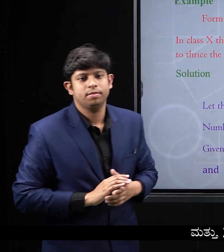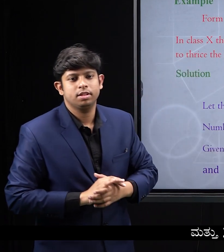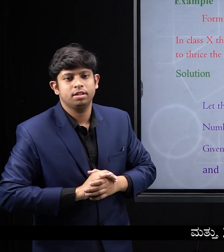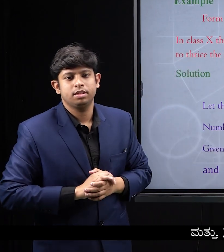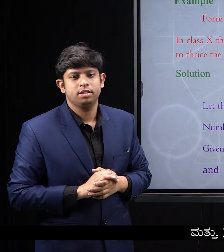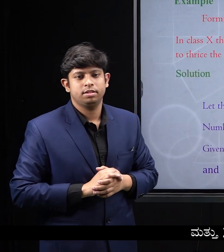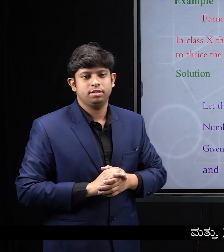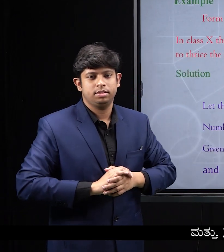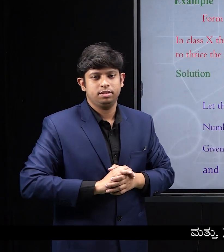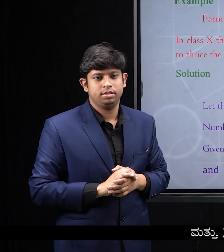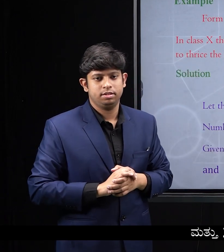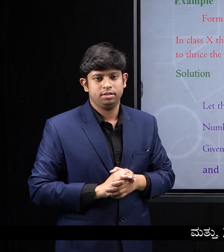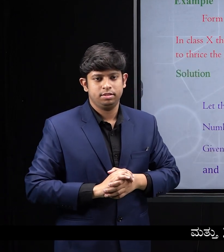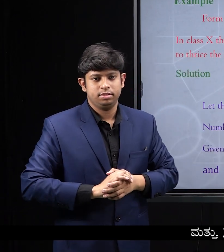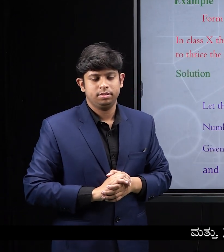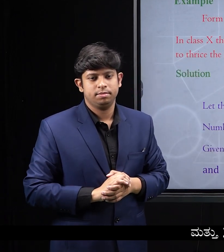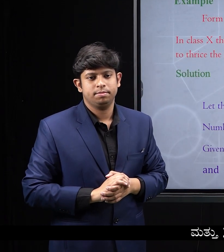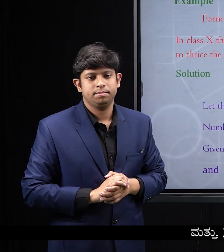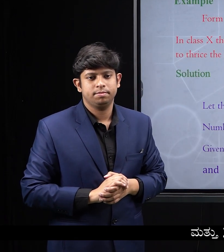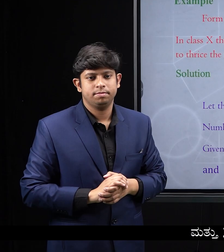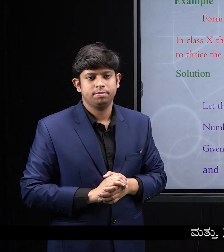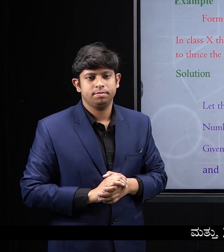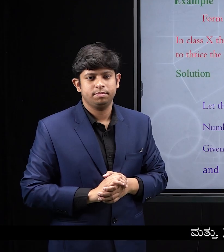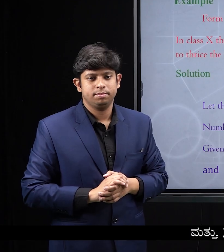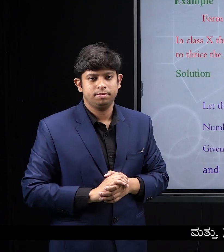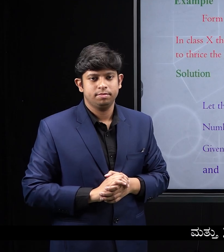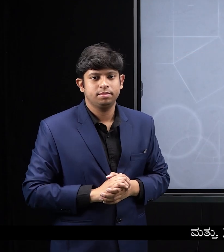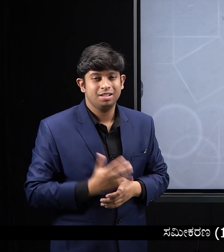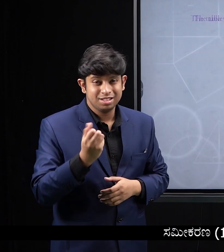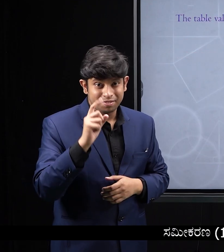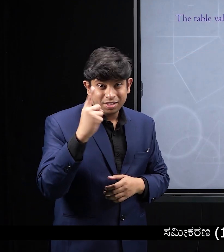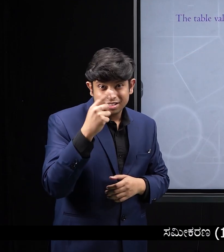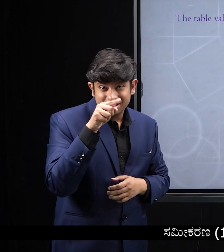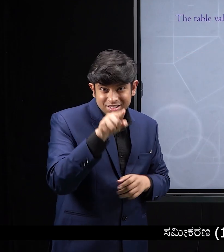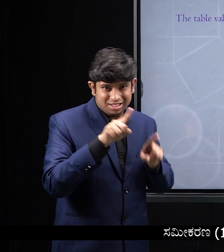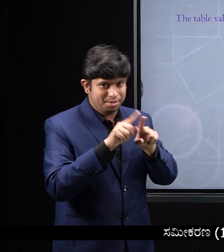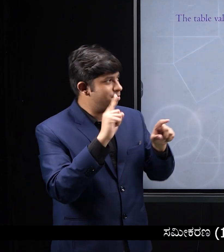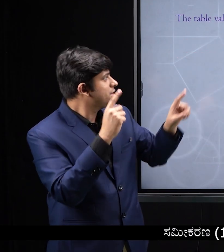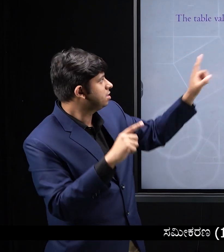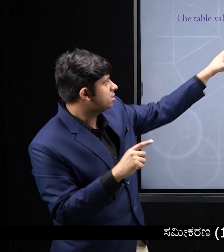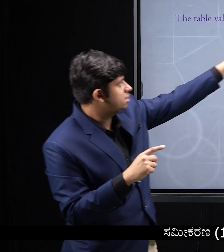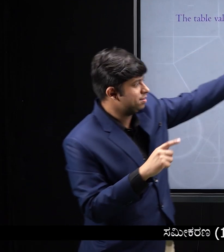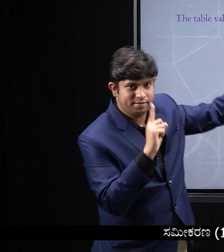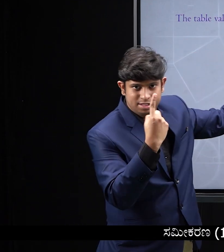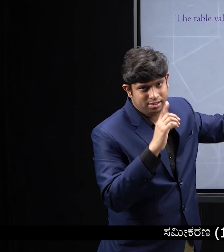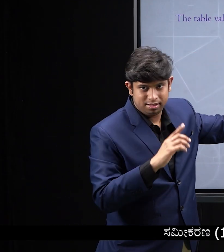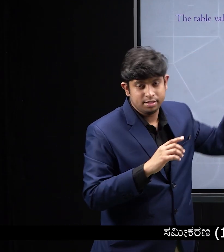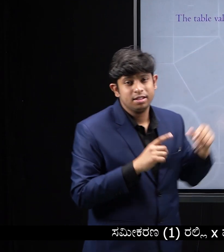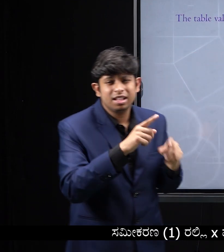ಮತ್ತು 2x + 3y = 15. ಸಮೀಕರಣ 1ಗಾಗಿ ಕೋಷ್ಟಕದ ಮೌಲ್ಯಗಳು.